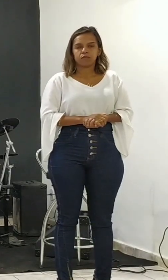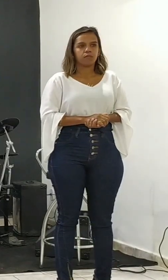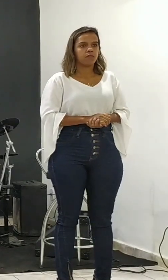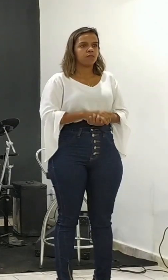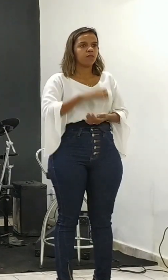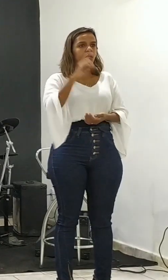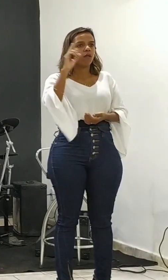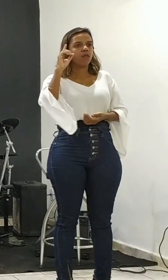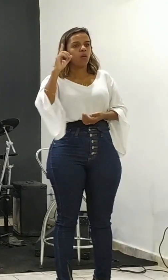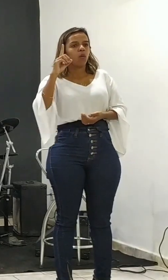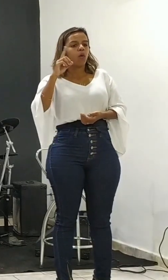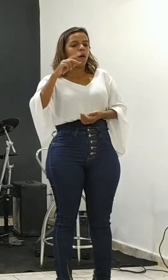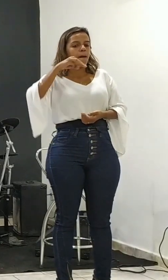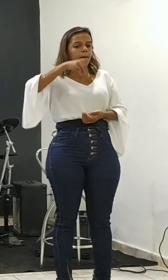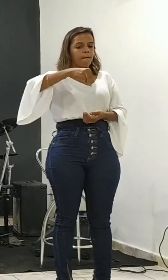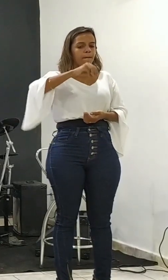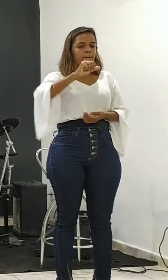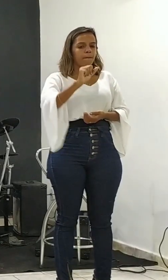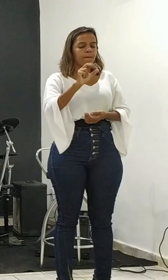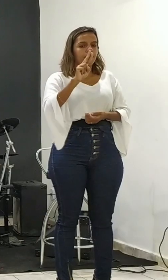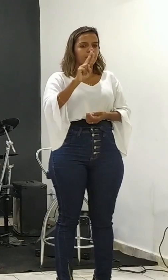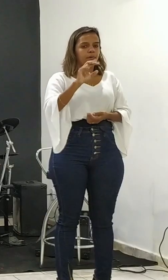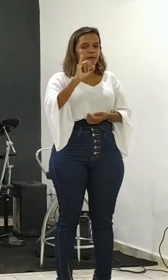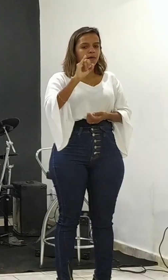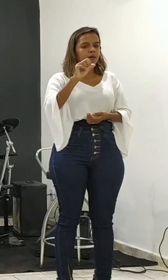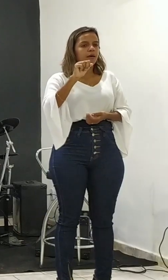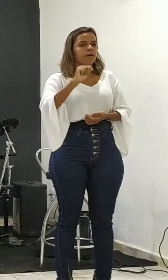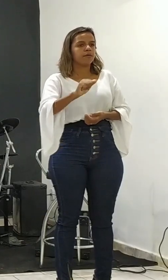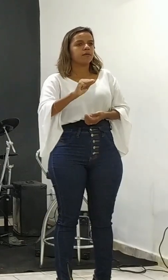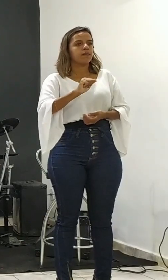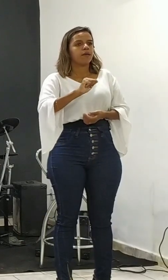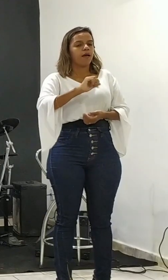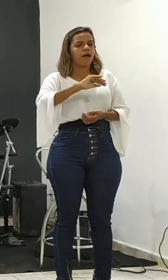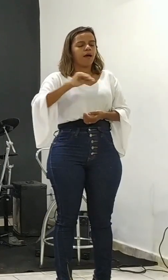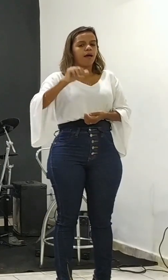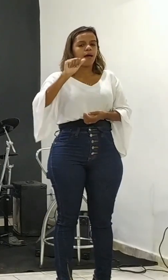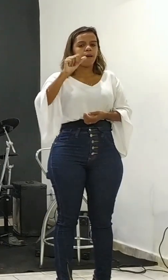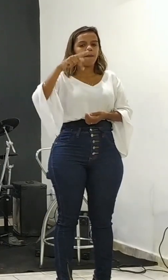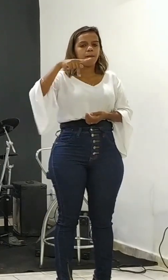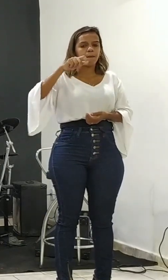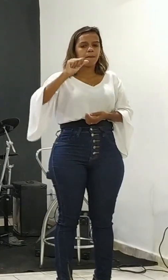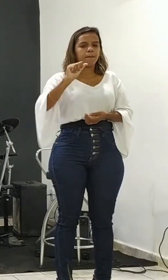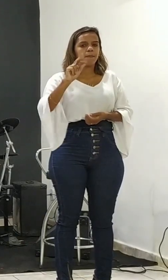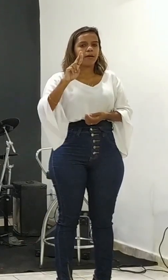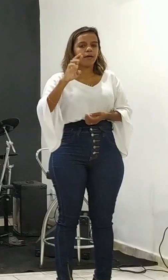Dona Maria Emília dos Santos Aparecida.